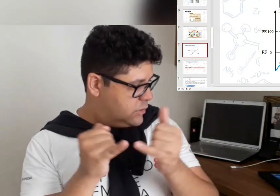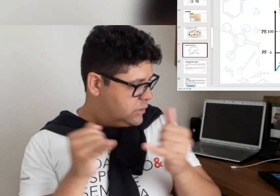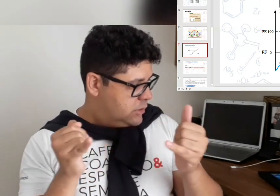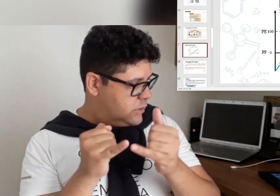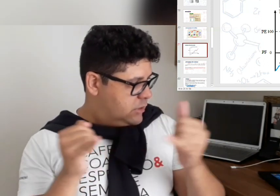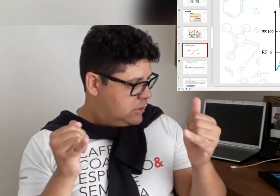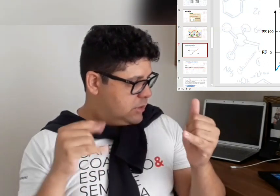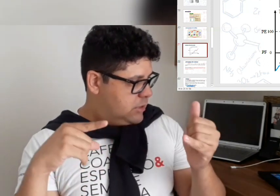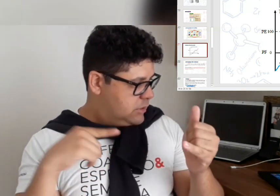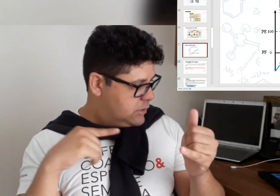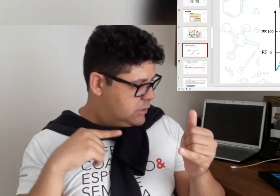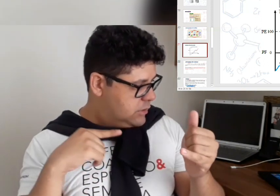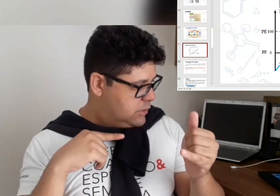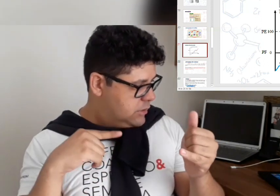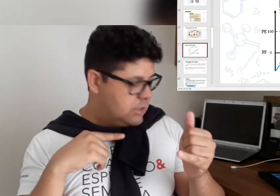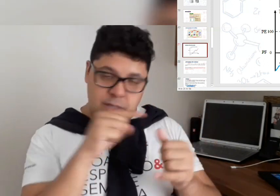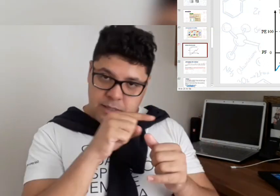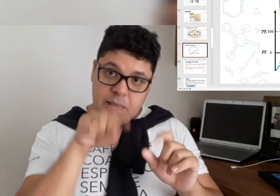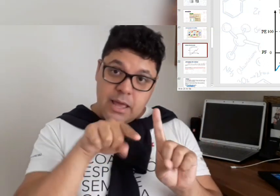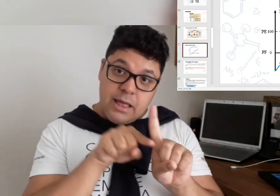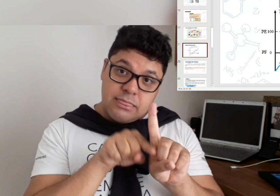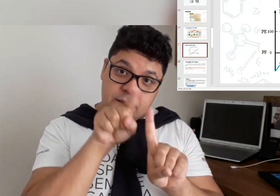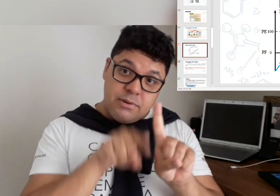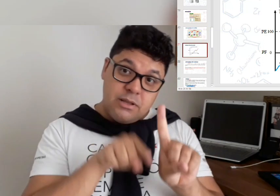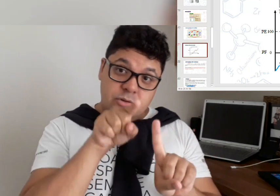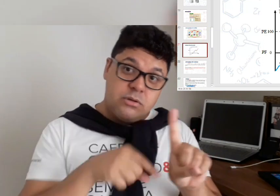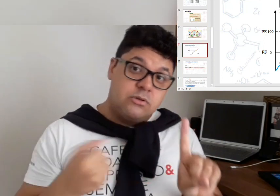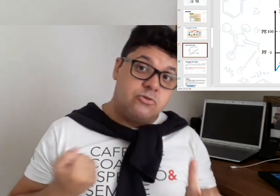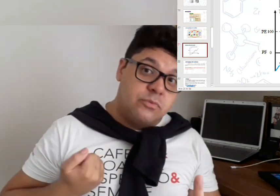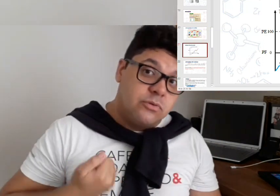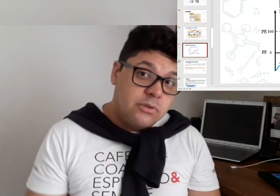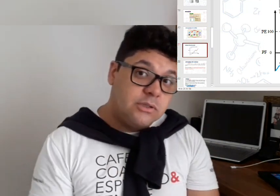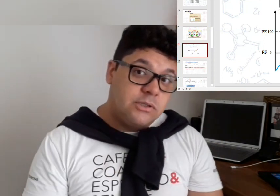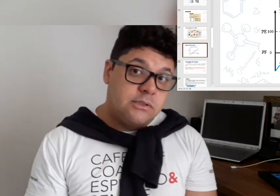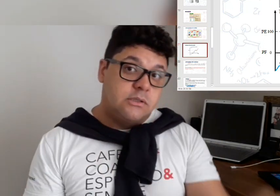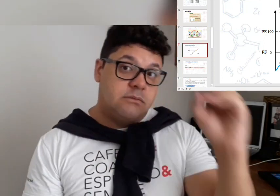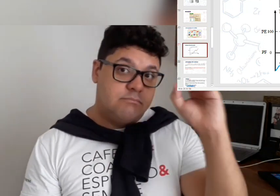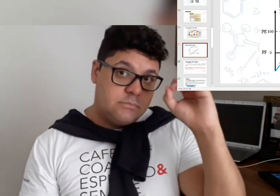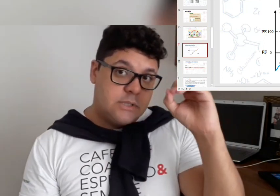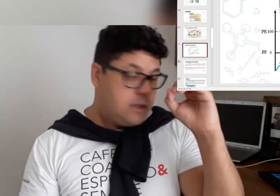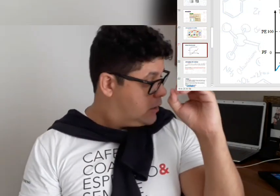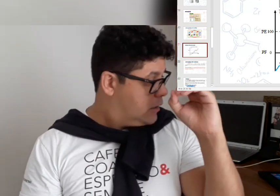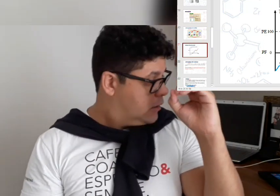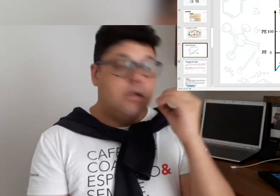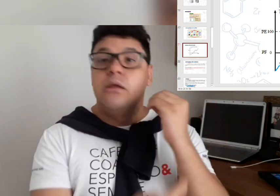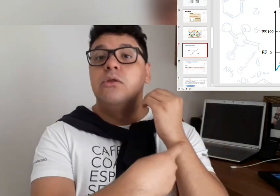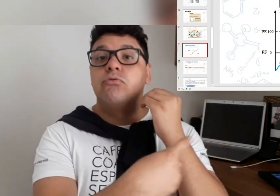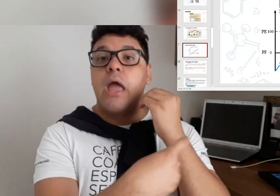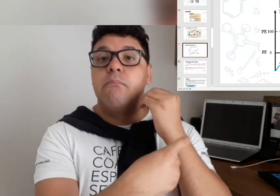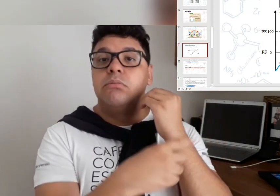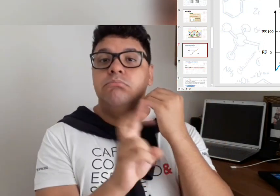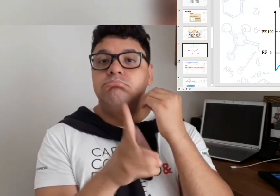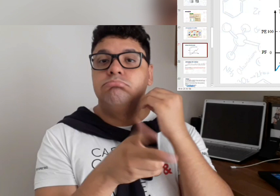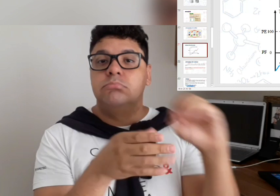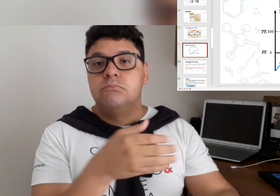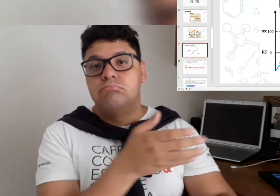faixazinha laranja, tá? A temperatura para em 0, só que o tempo continua